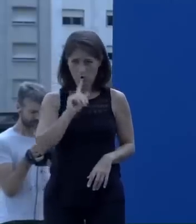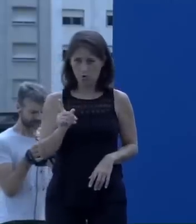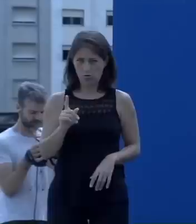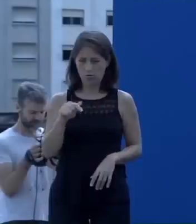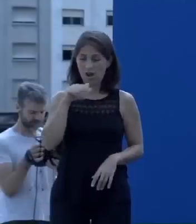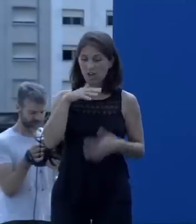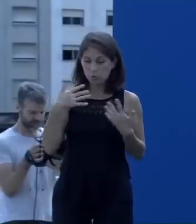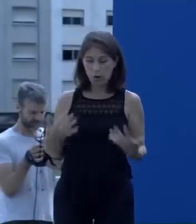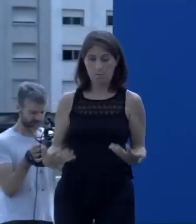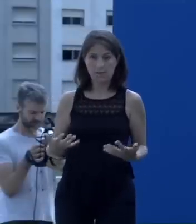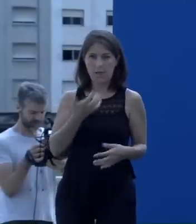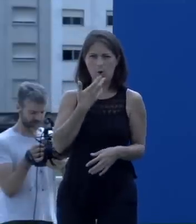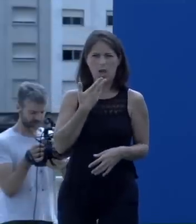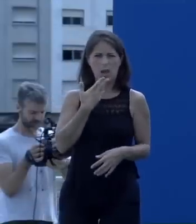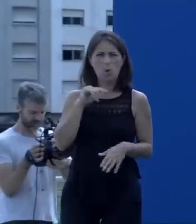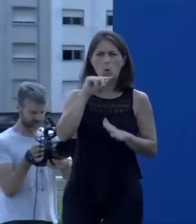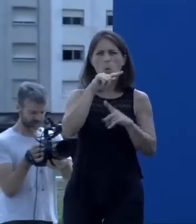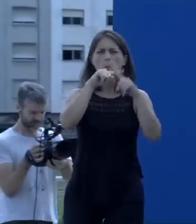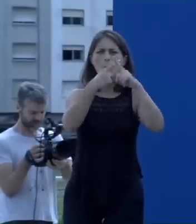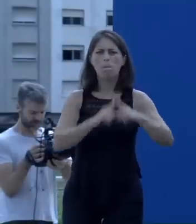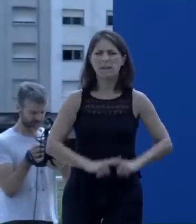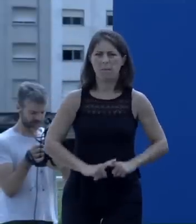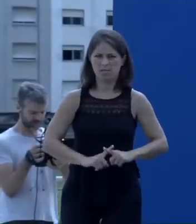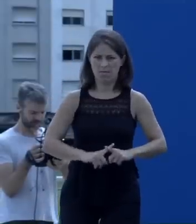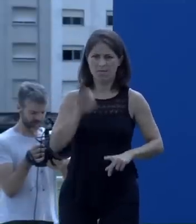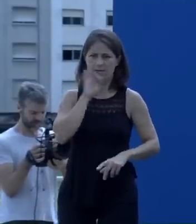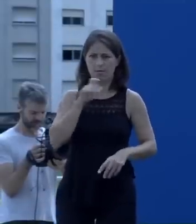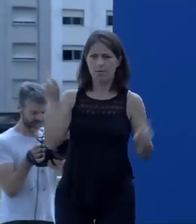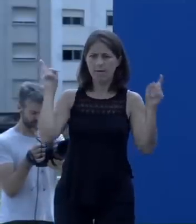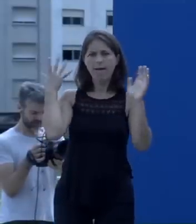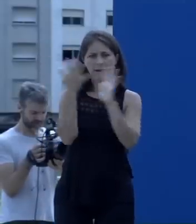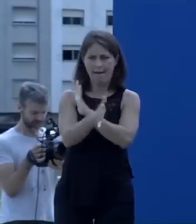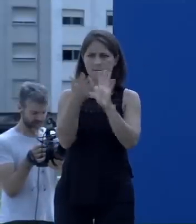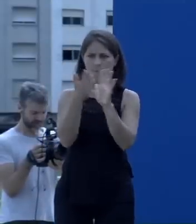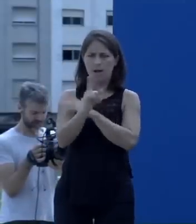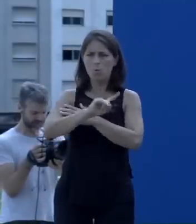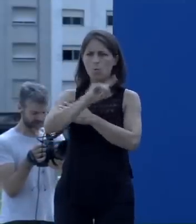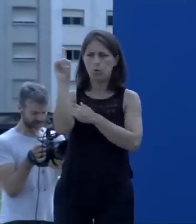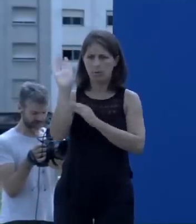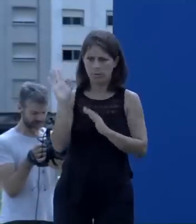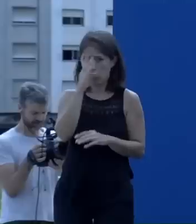hoxe está prohibido explicar as matemáticas en galego no noso país. Non o esquezades.